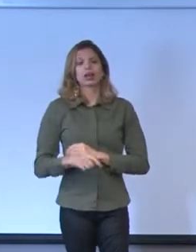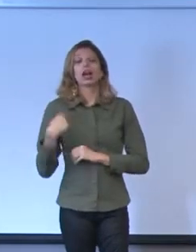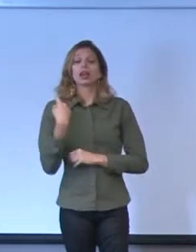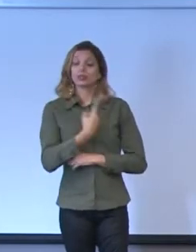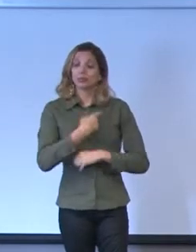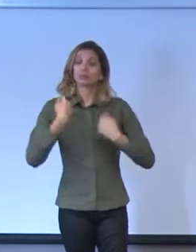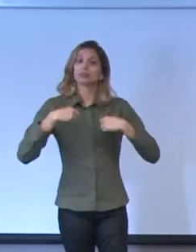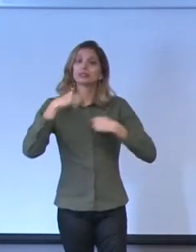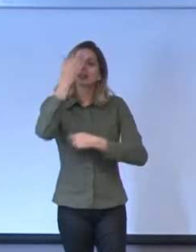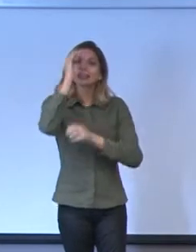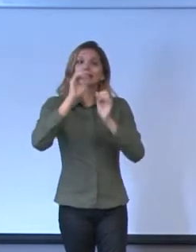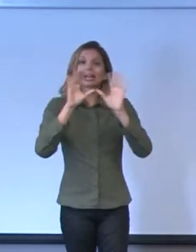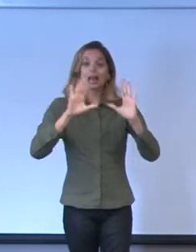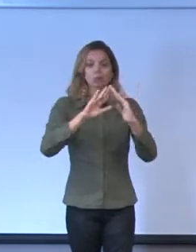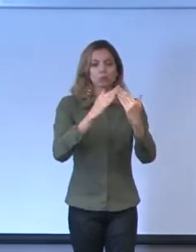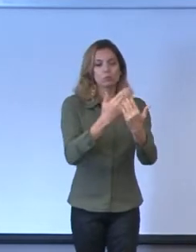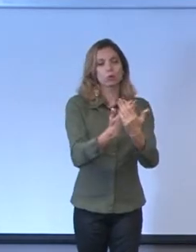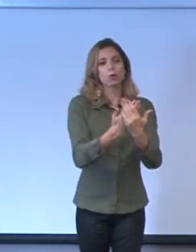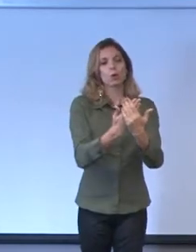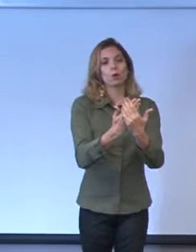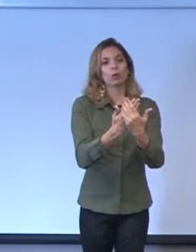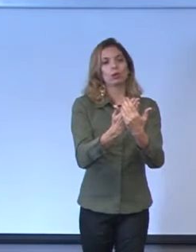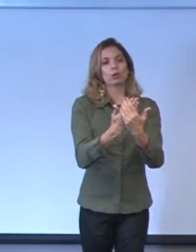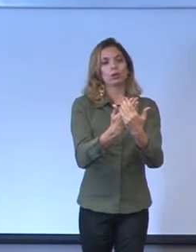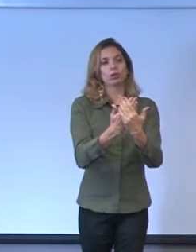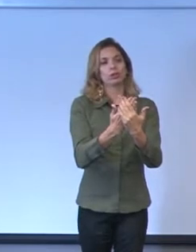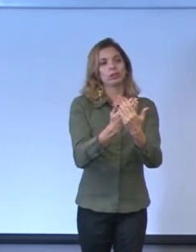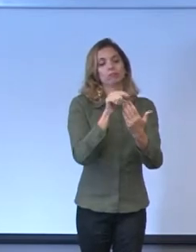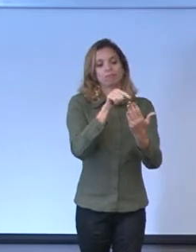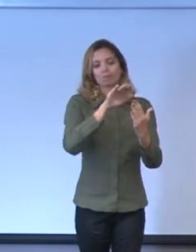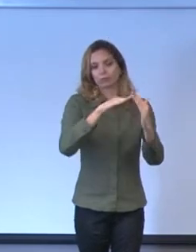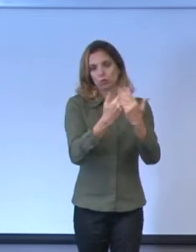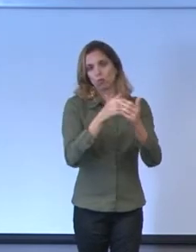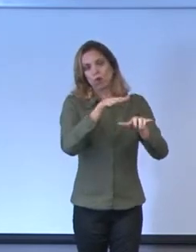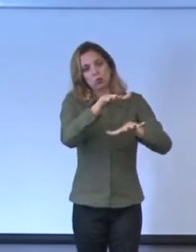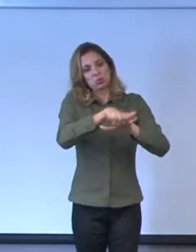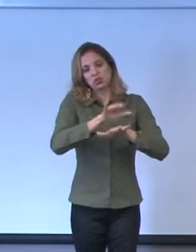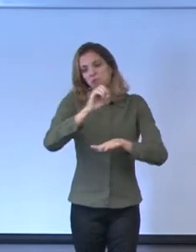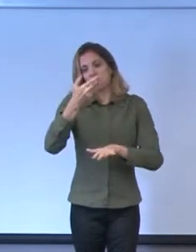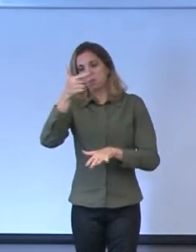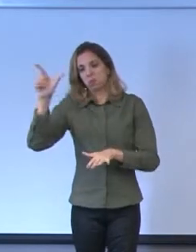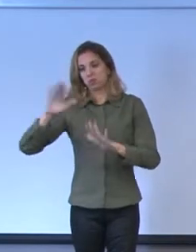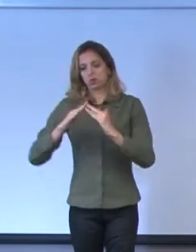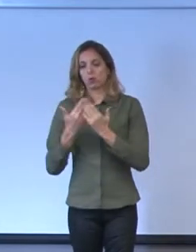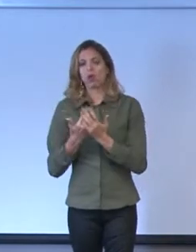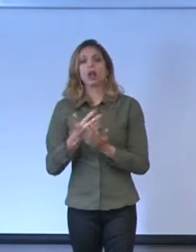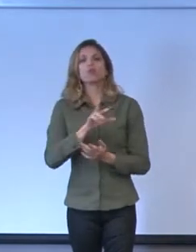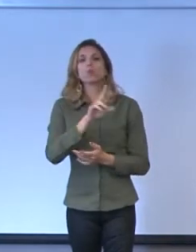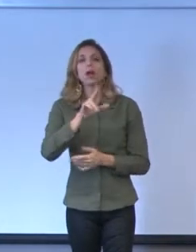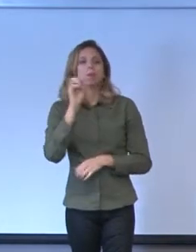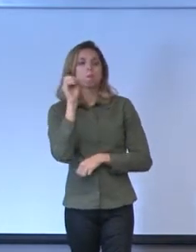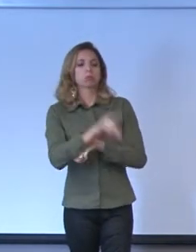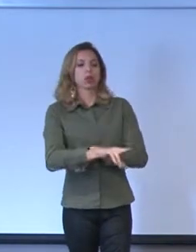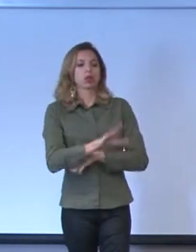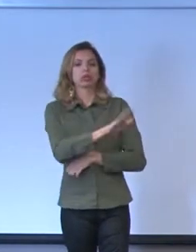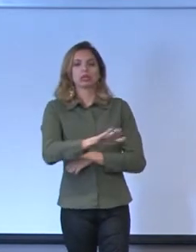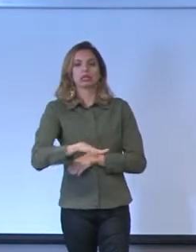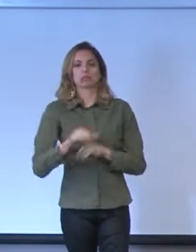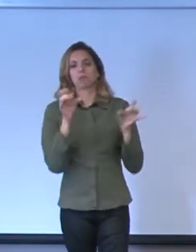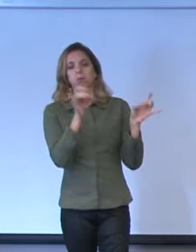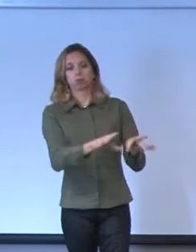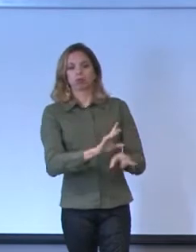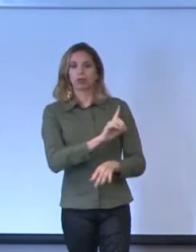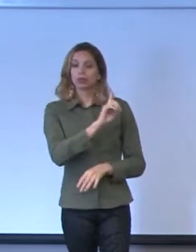que a escola, enfim, está chamada escola inclusiva, ou qualquer escola, não é um depósito de criança.